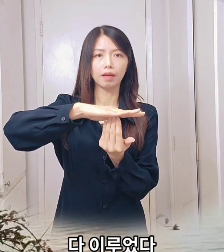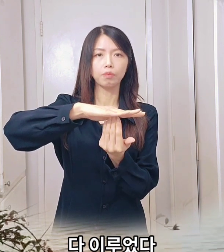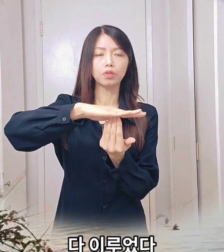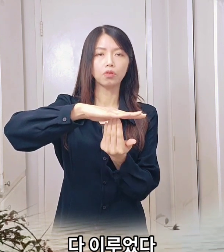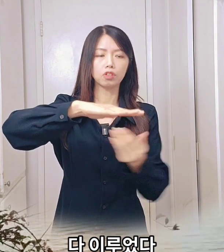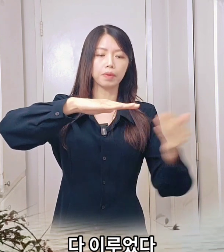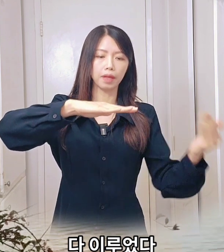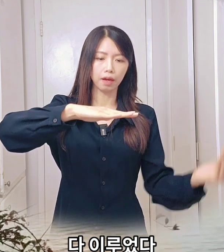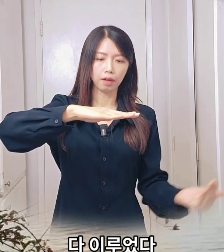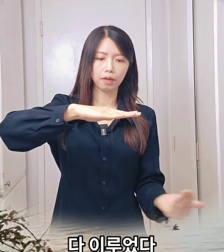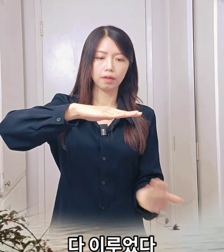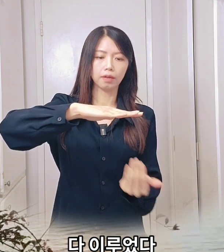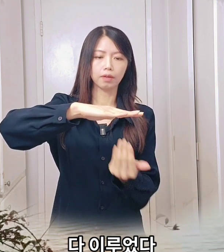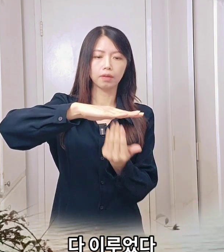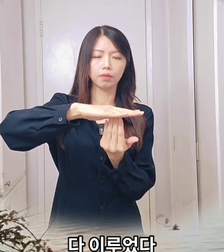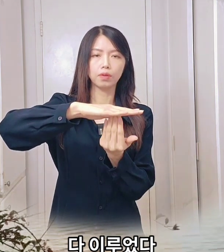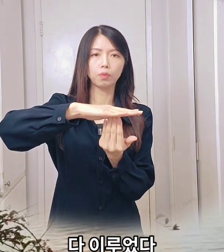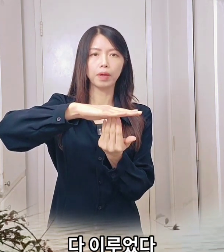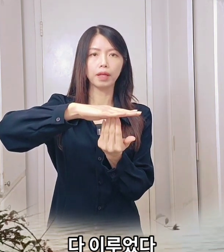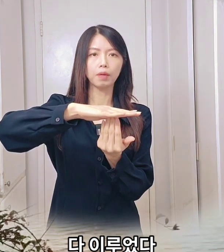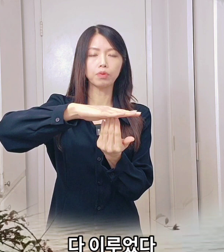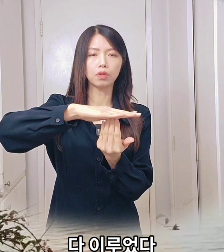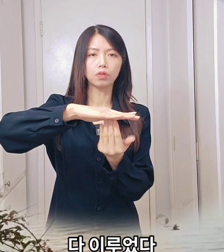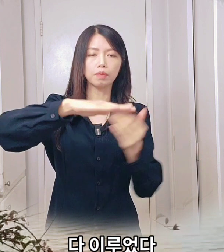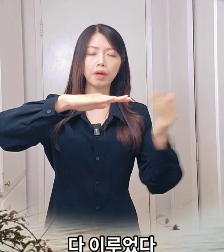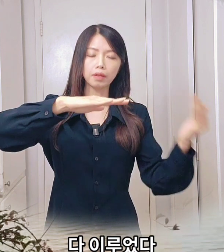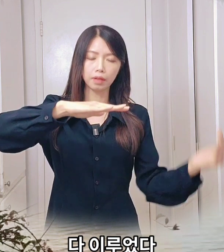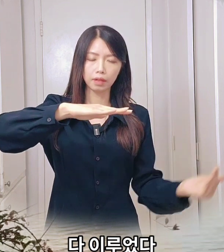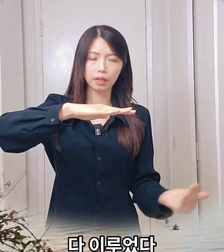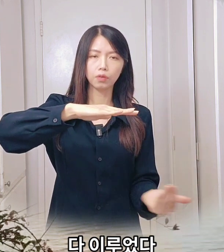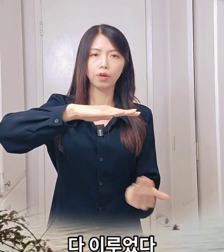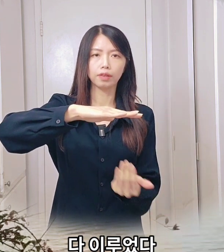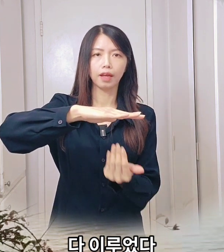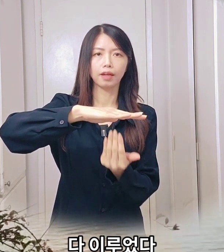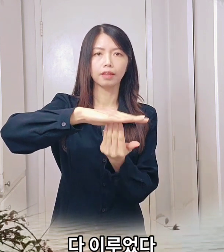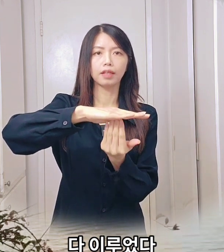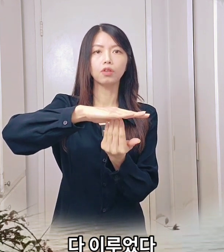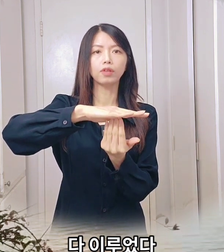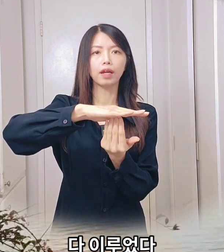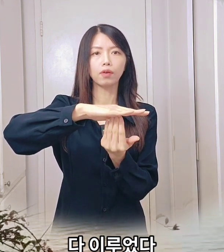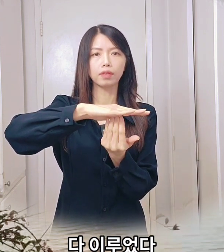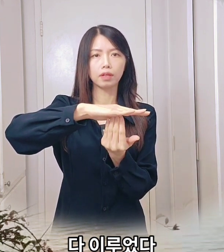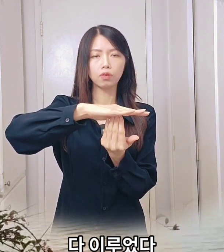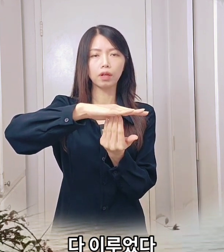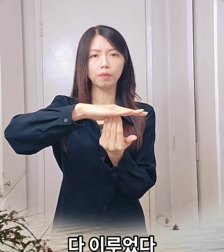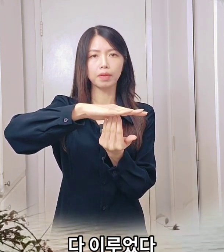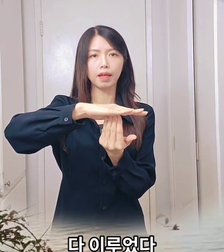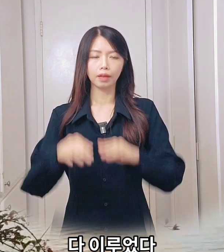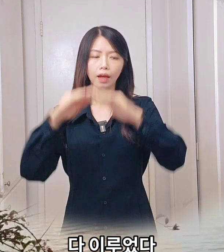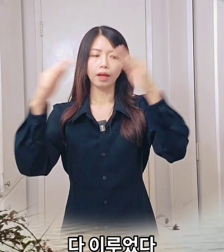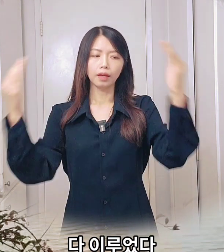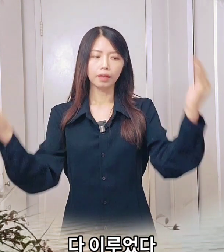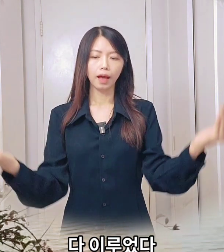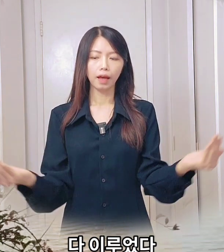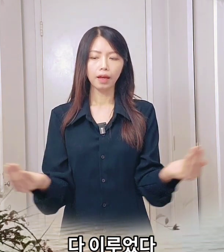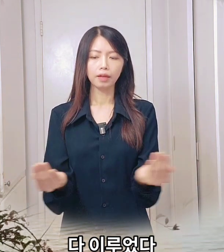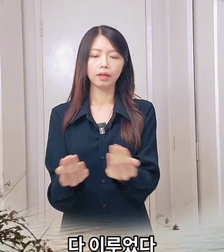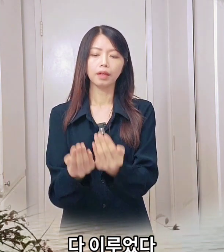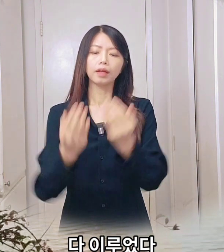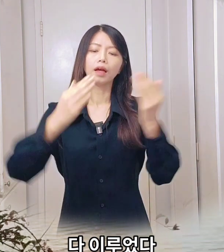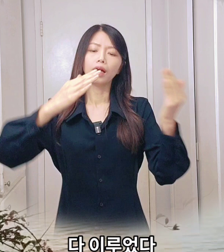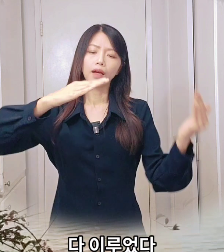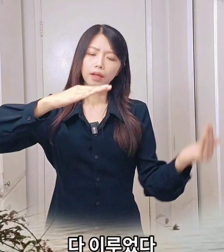바닥에 붙여주시면 돼요. 왼손 바닥에 붙여주시면 이루었다. 이루다라고 하는 뜻의 수어가 됩니다.